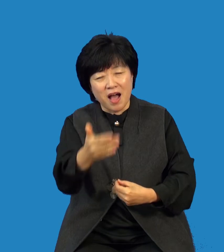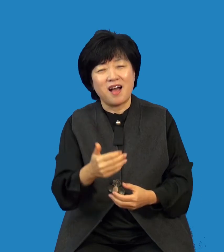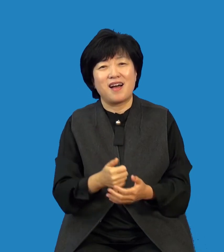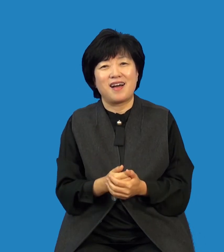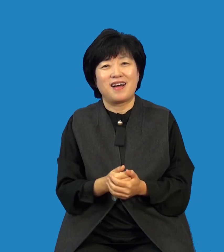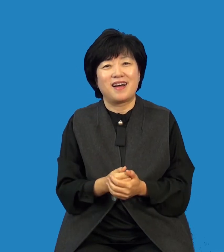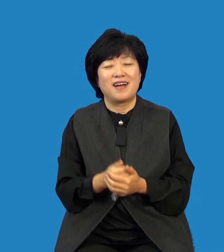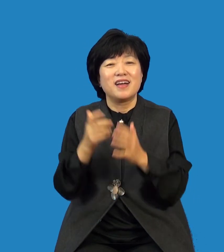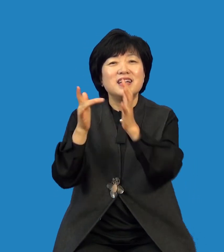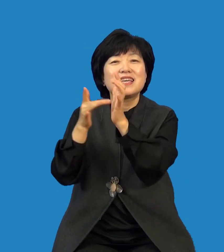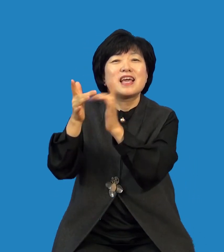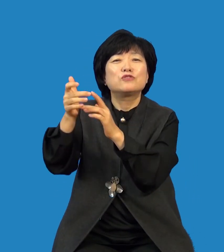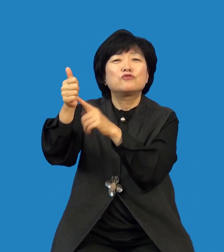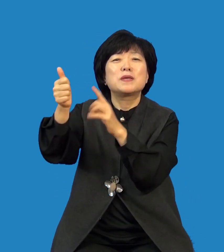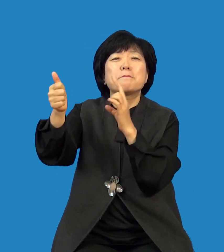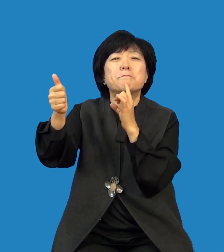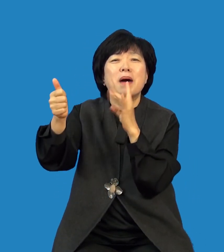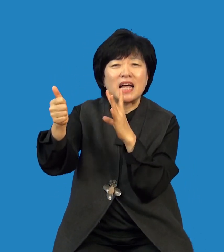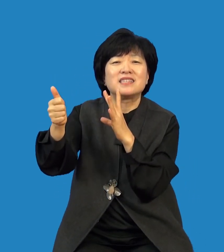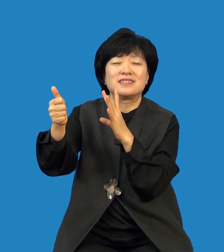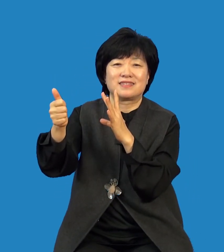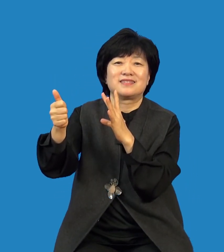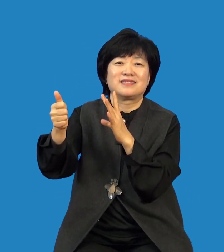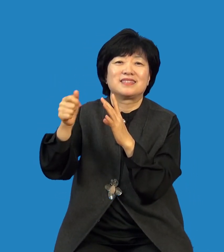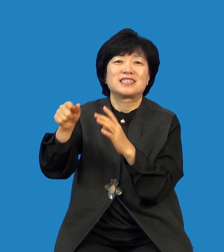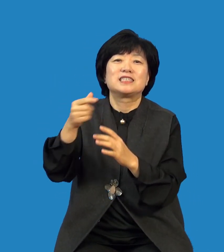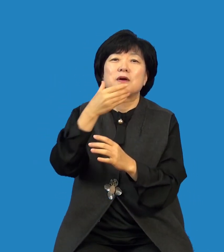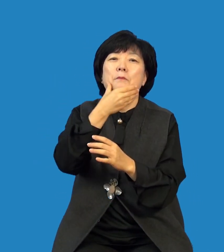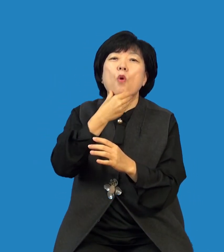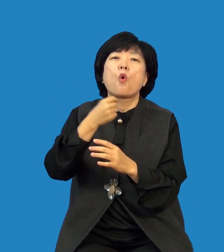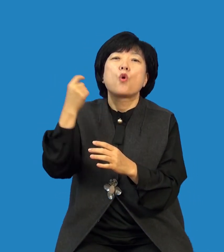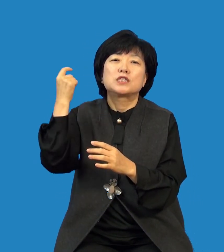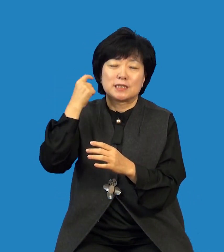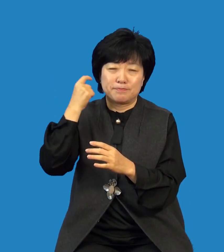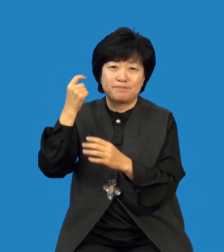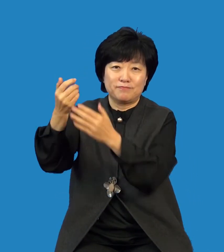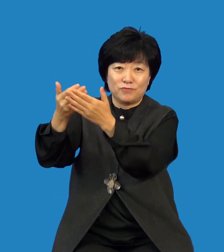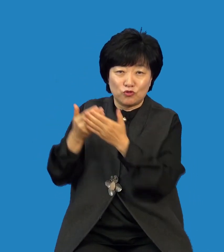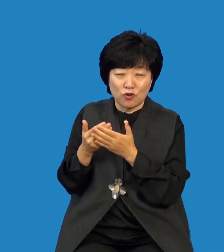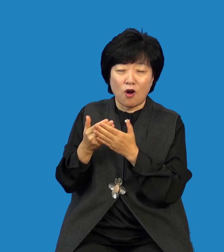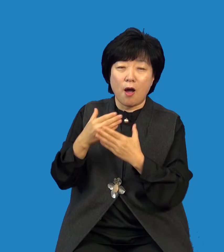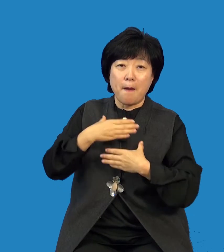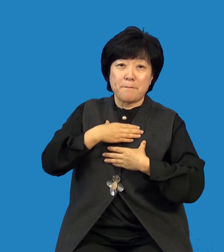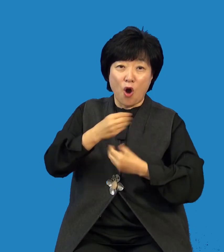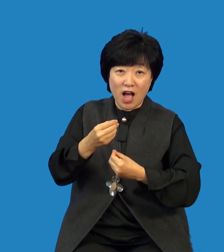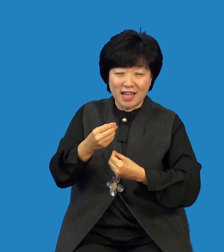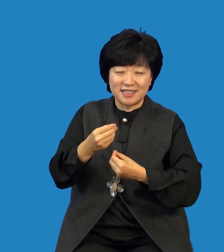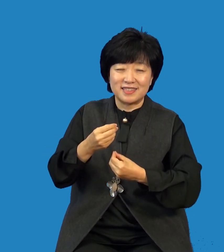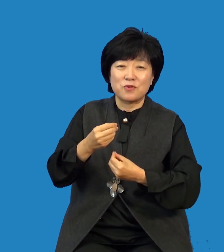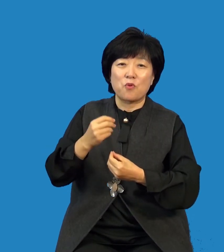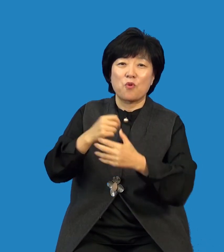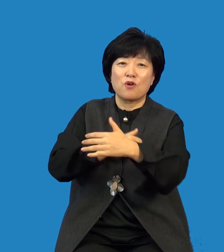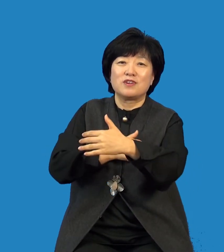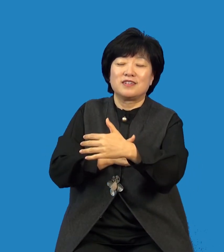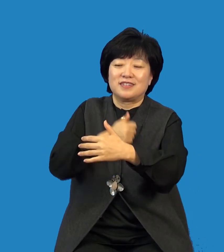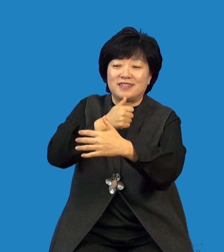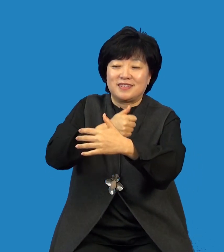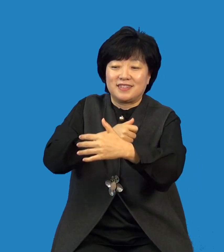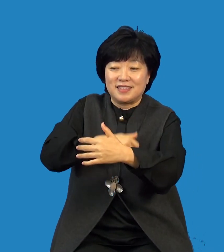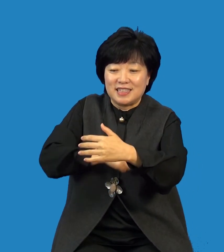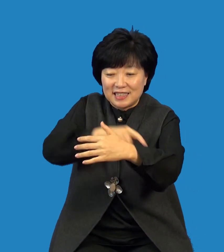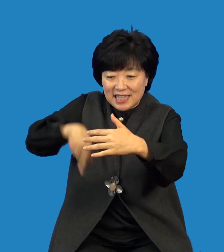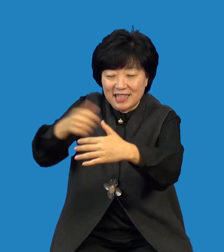있어요. 왜? 하나님께로 돌아가는 길은 예수님밖에 없기 때문에. 아멘. 그리고 다른 어떤 조치를 취한다고 해도, 뭐 돈을